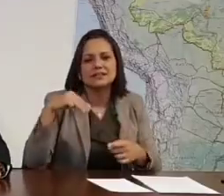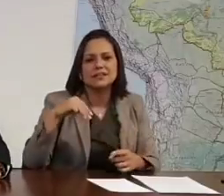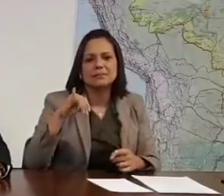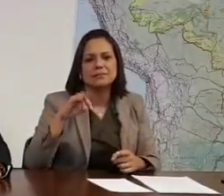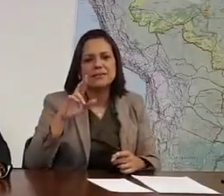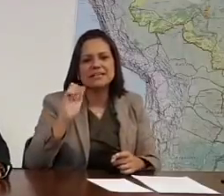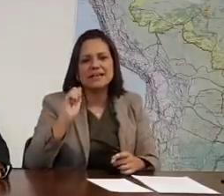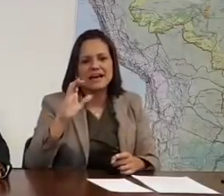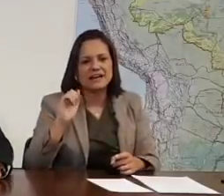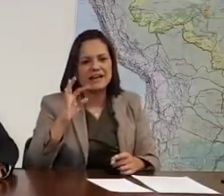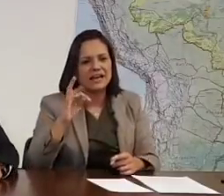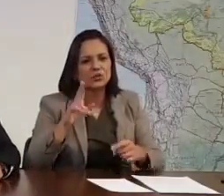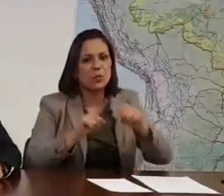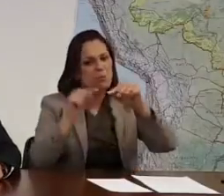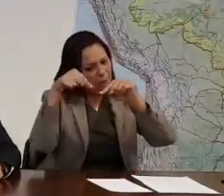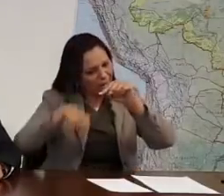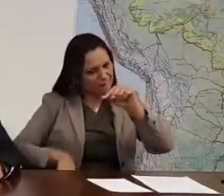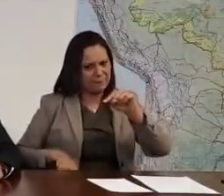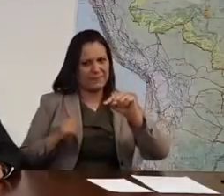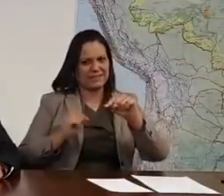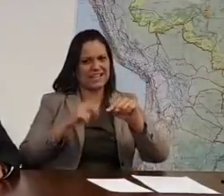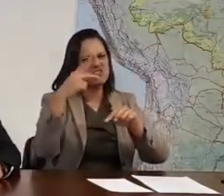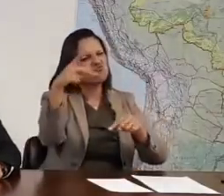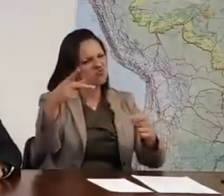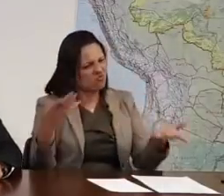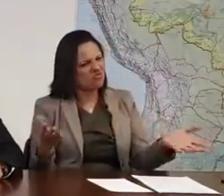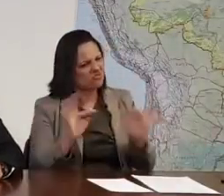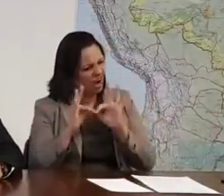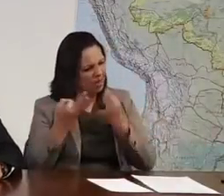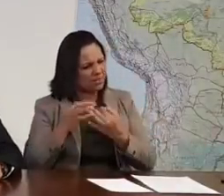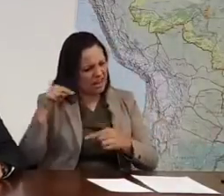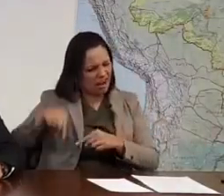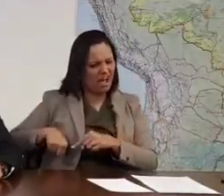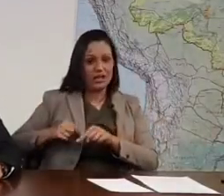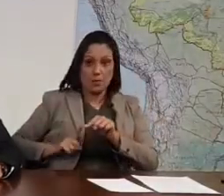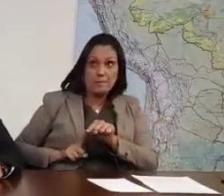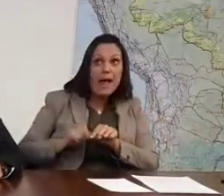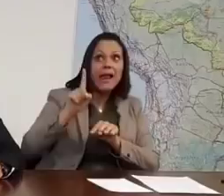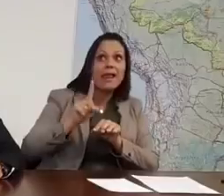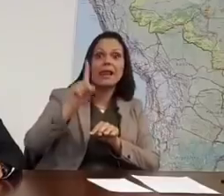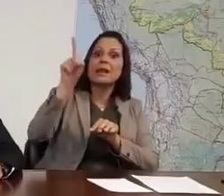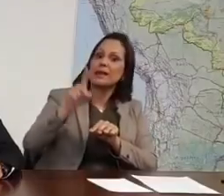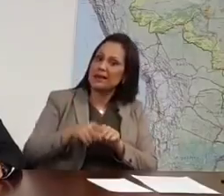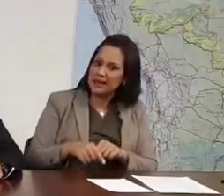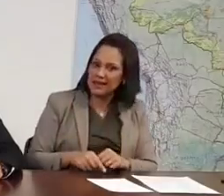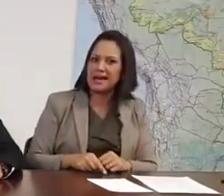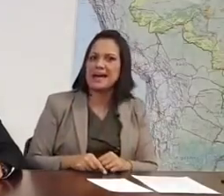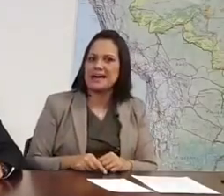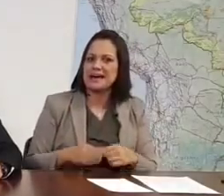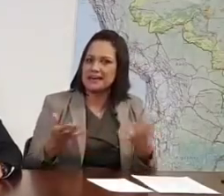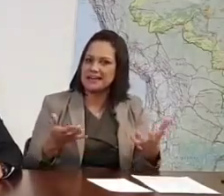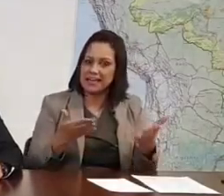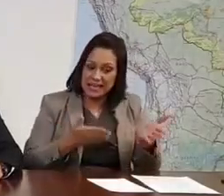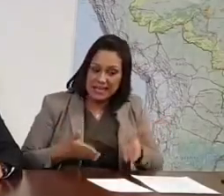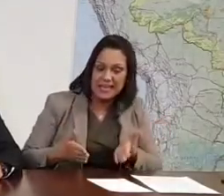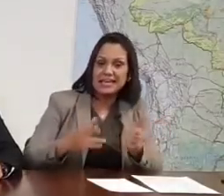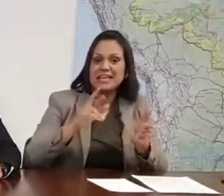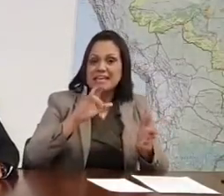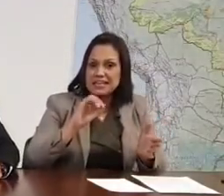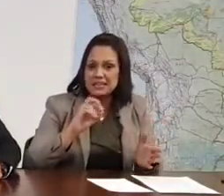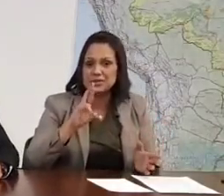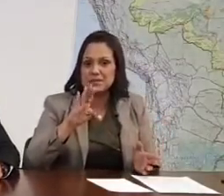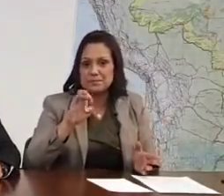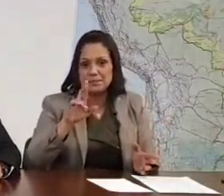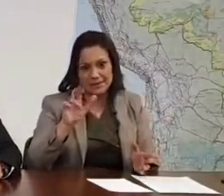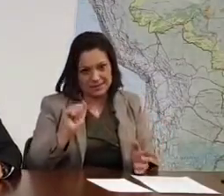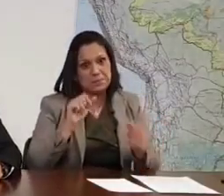Miracatu é lá pra baixo. Adorado, não, você tá puxando a brasa pra tua sardinha aí, que tua família de lá. Tá... Adorado. Não, não tem Rio Ribeira lá em Miracatu, não. Você pode dali também ir até